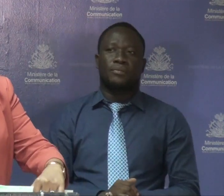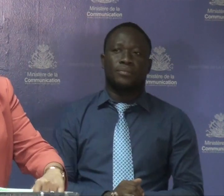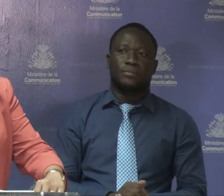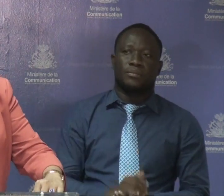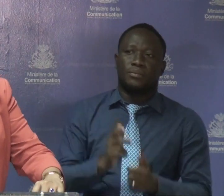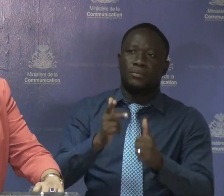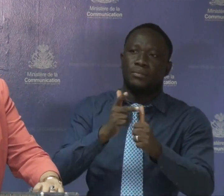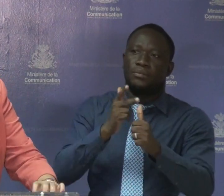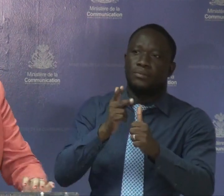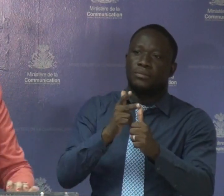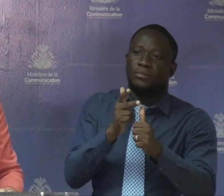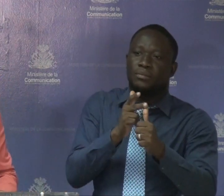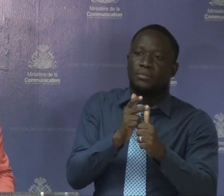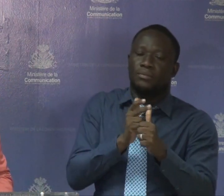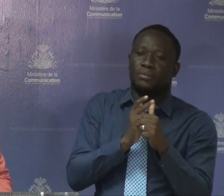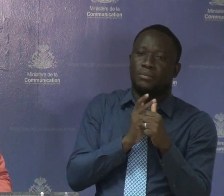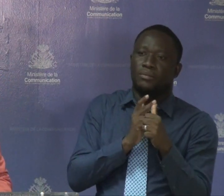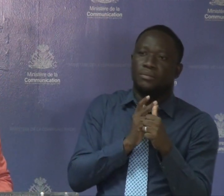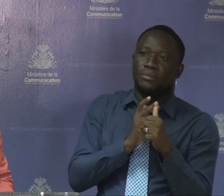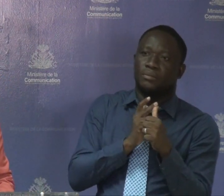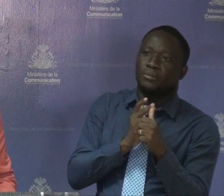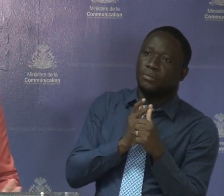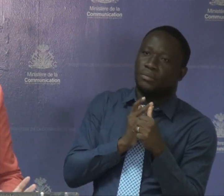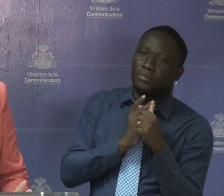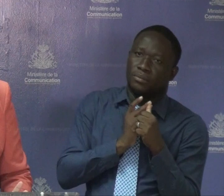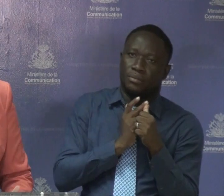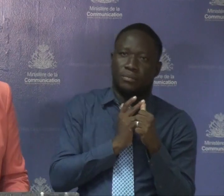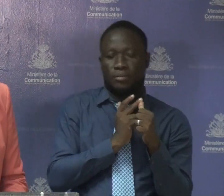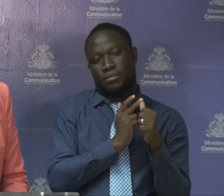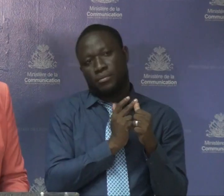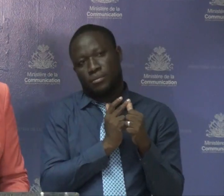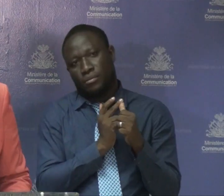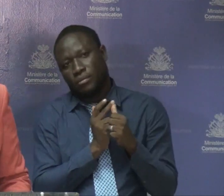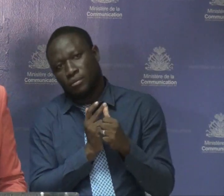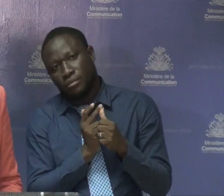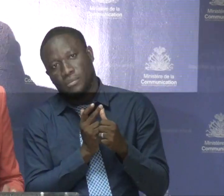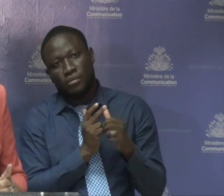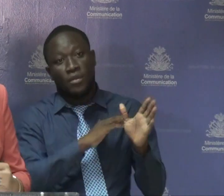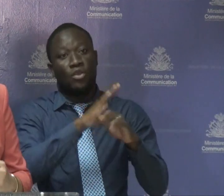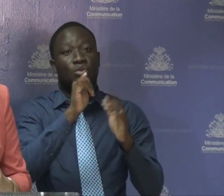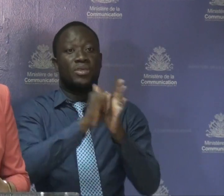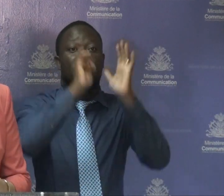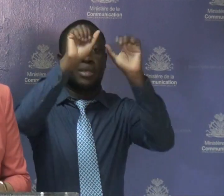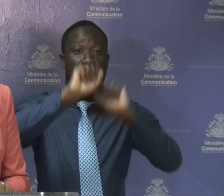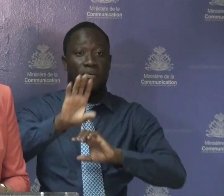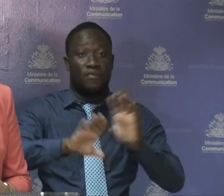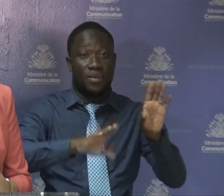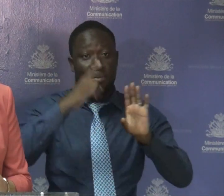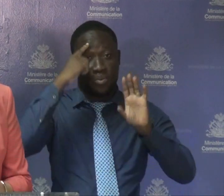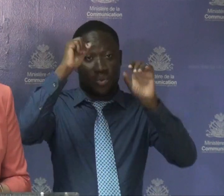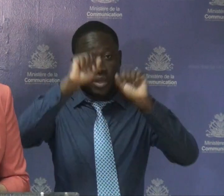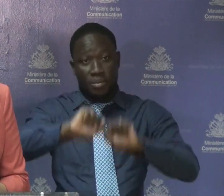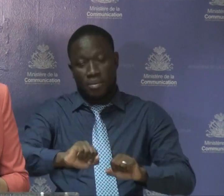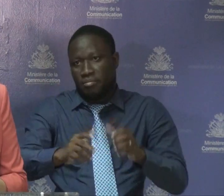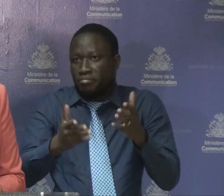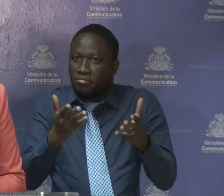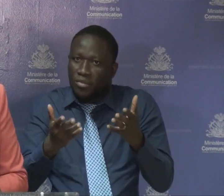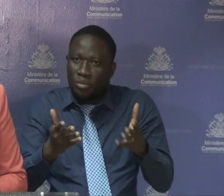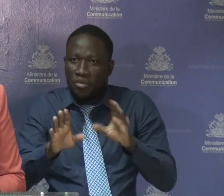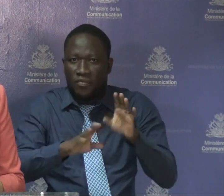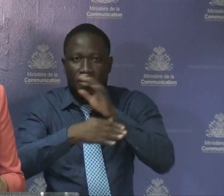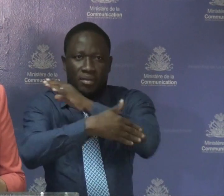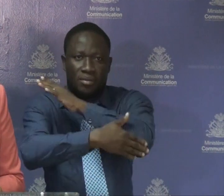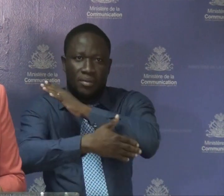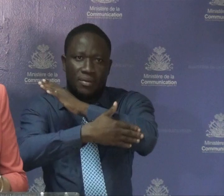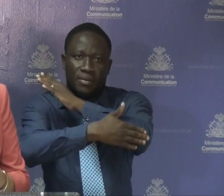troisième priorité, non tout, au niveau du secteur touristique, c'est tout ça qui est capable de faire pour nous capable au moins faire pays.